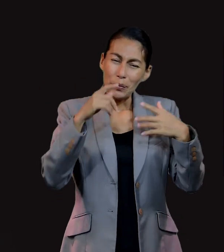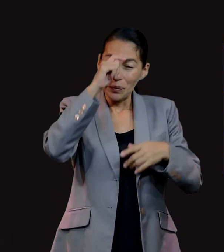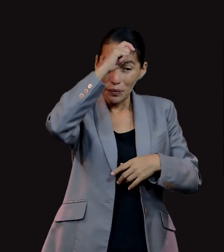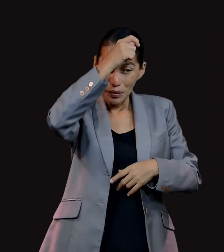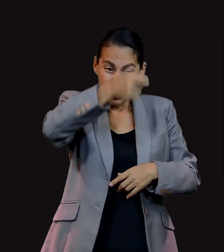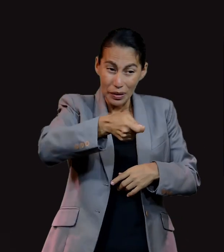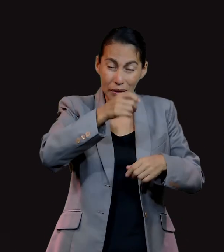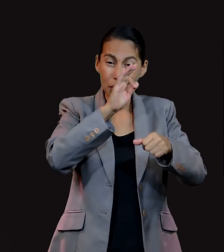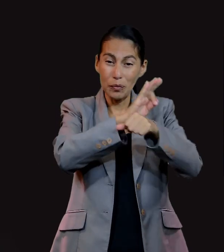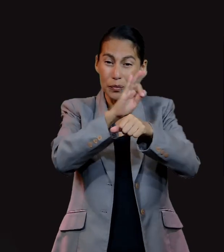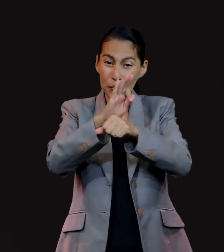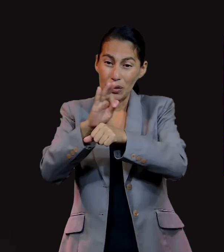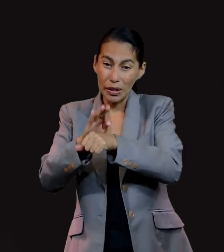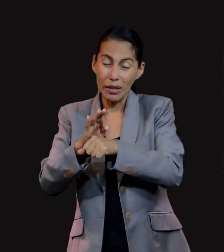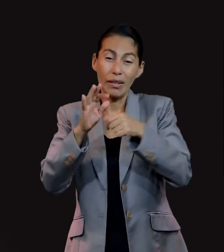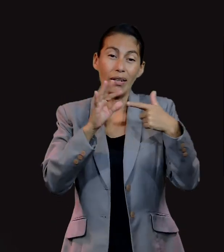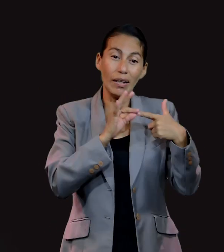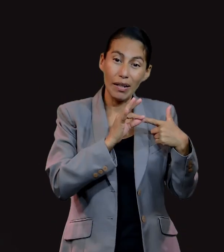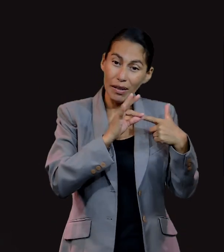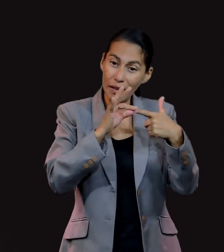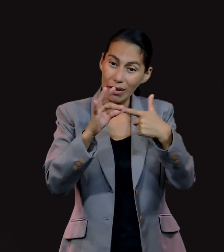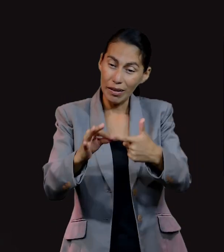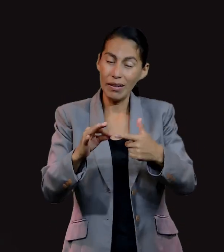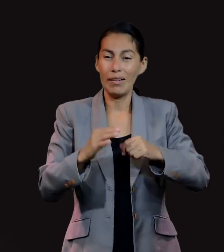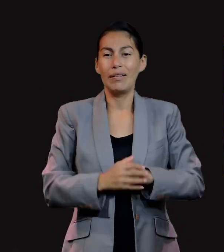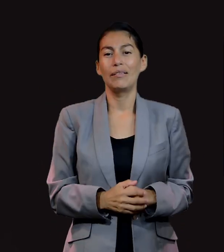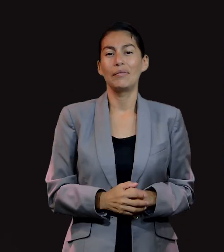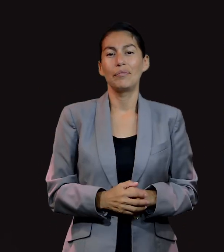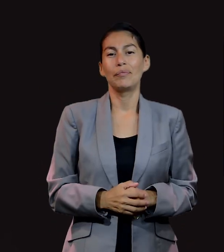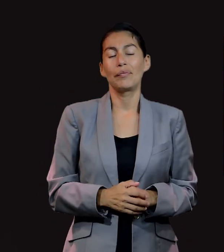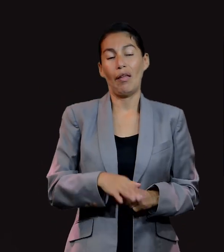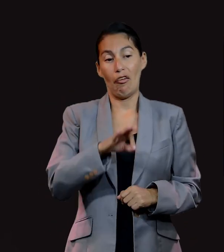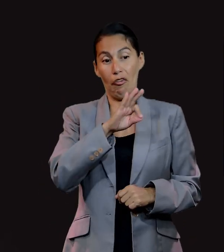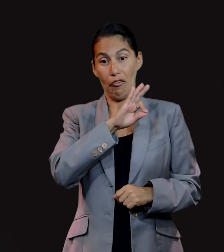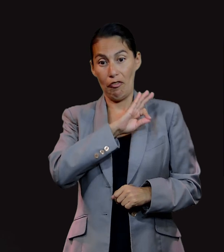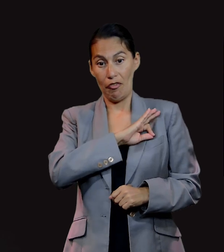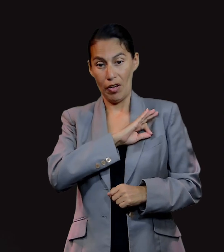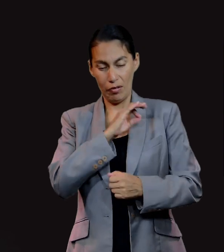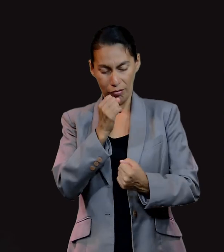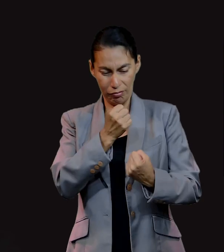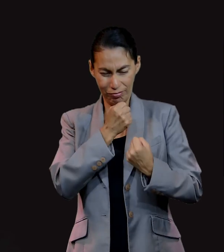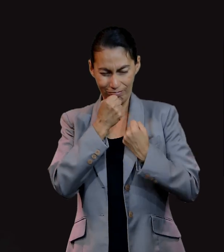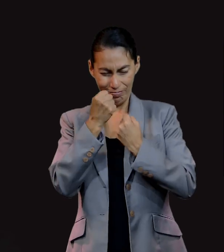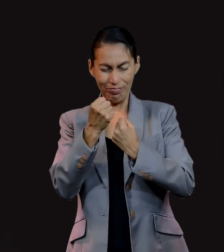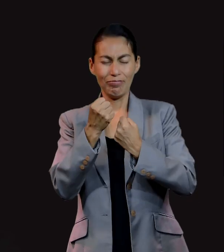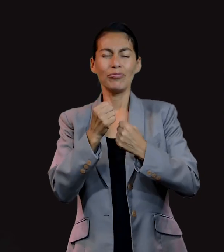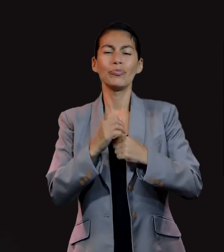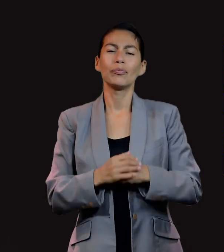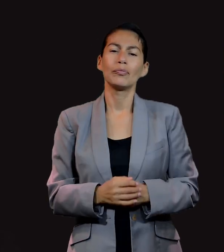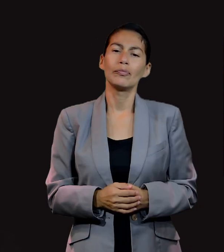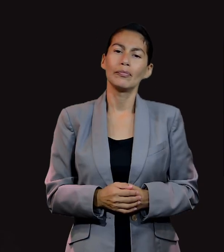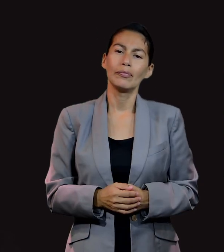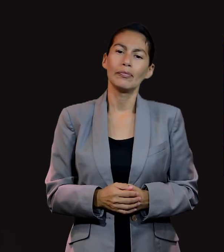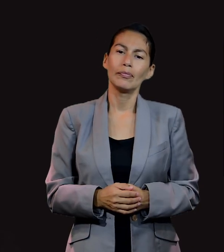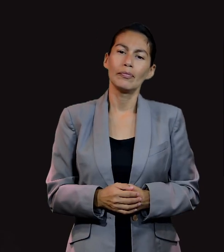hecho en su vida, protegiéndolo, guiándolo, afirmando en él la fe,